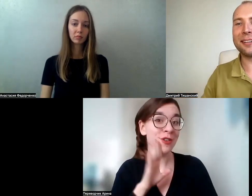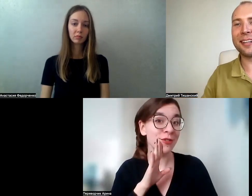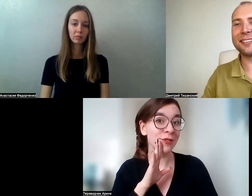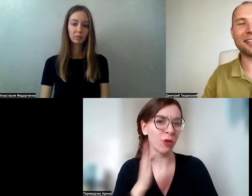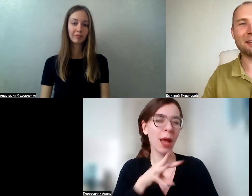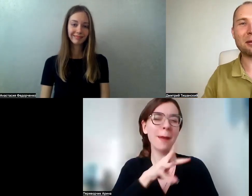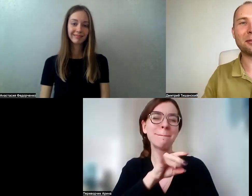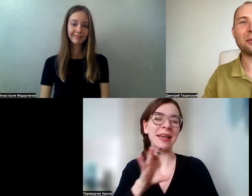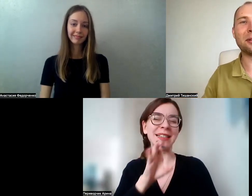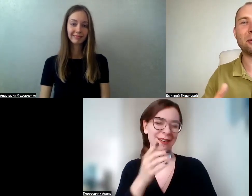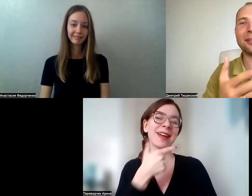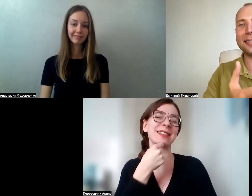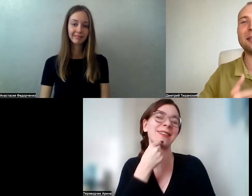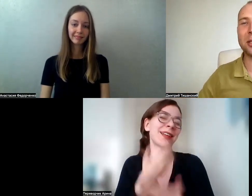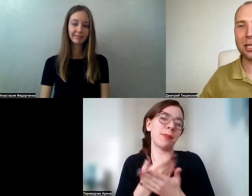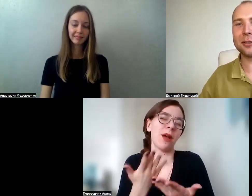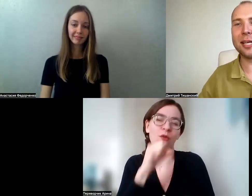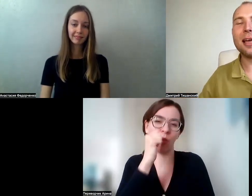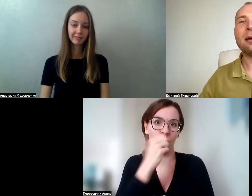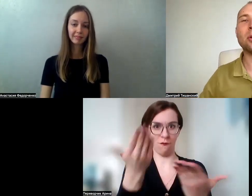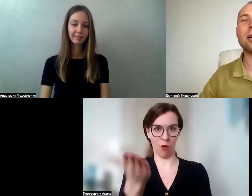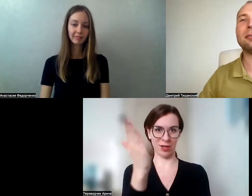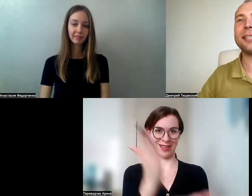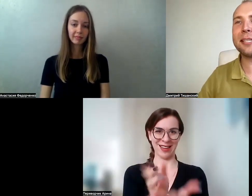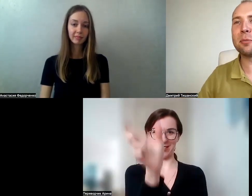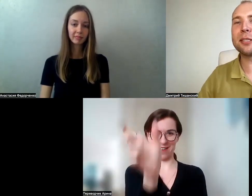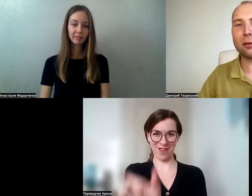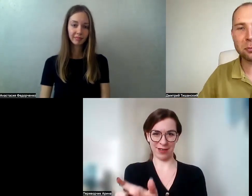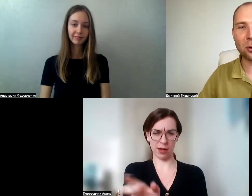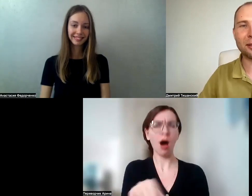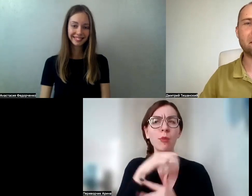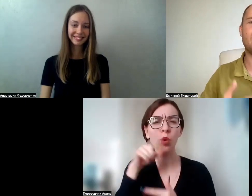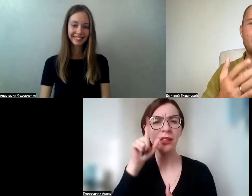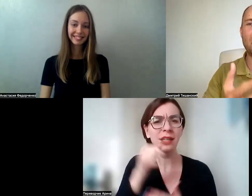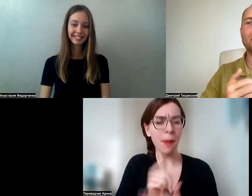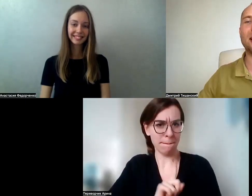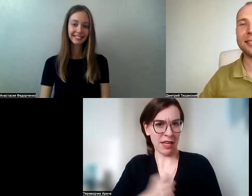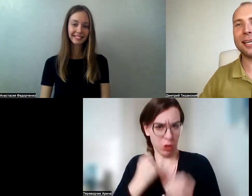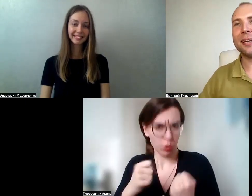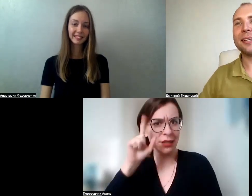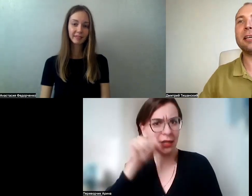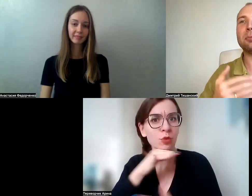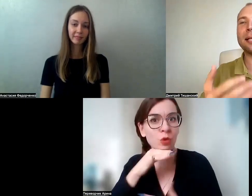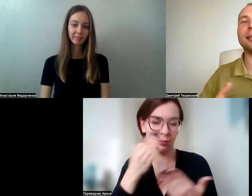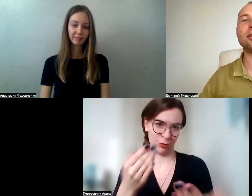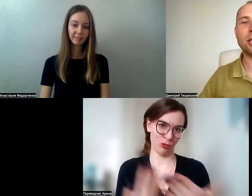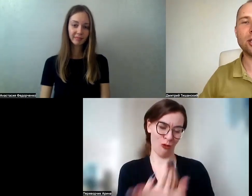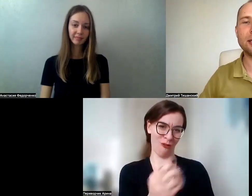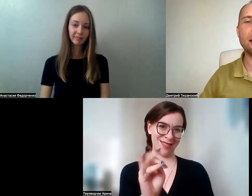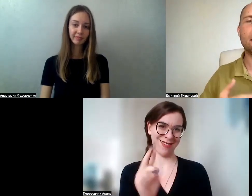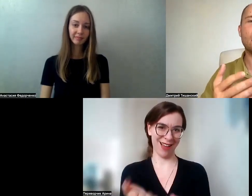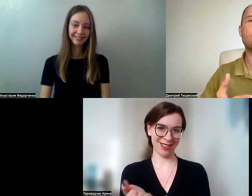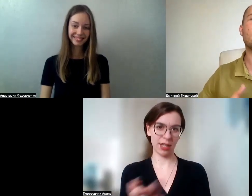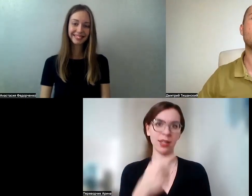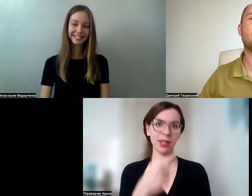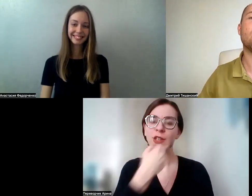мисс красота там какого-то года. Вот, Настя, пожалуйста, да. Много ли вы знаете мастеров спорта? Опять же, Настя. И в плане личной